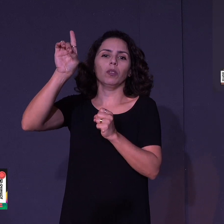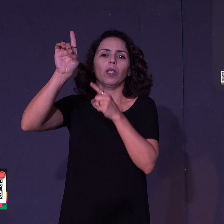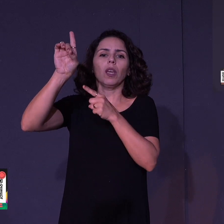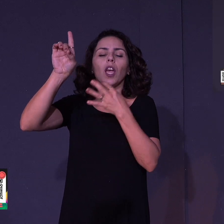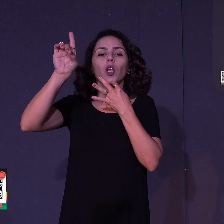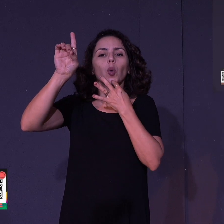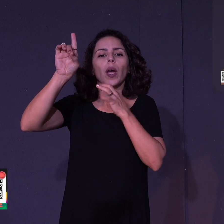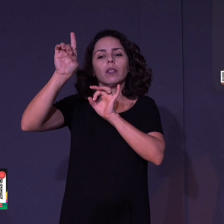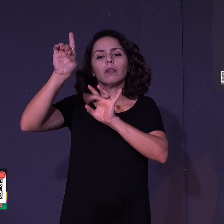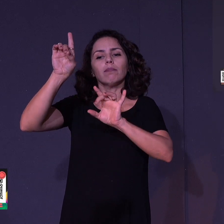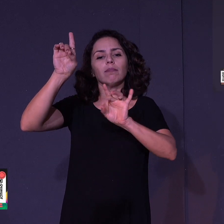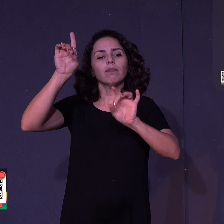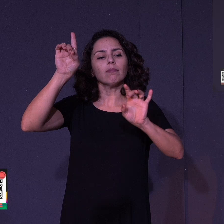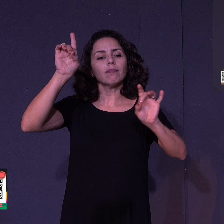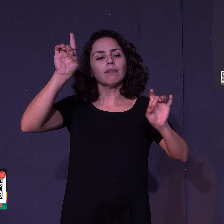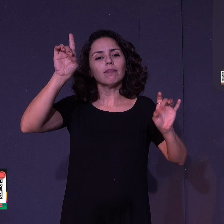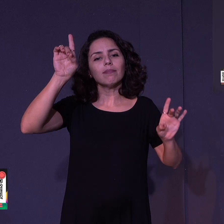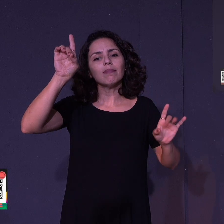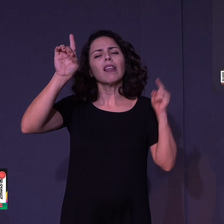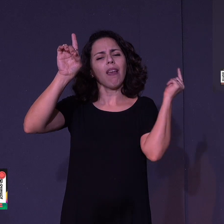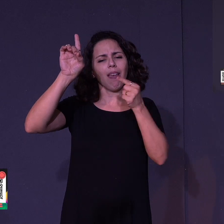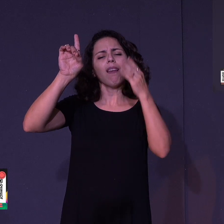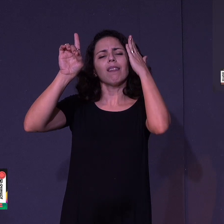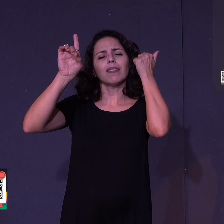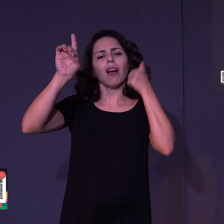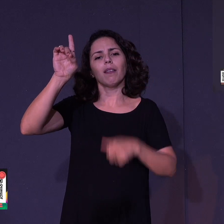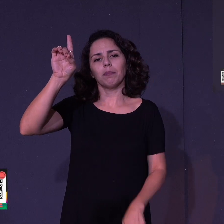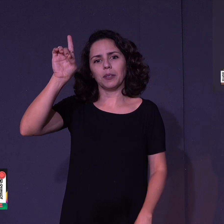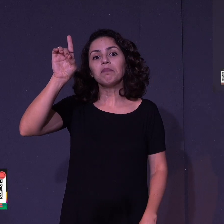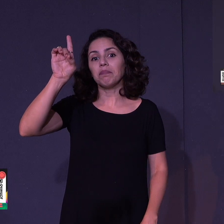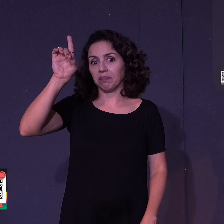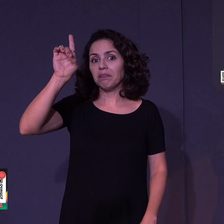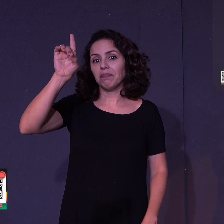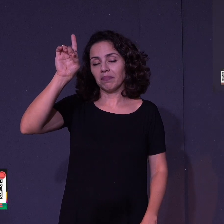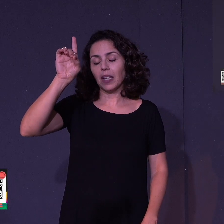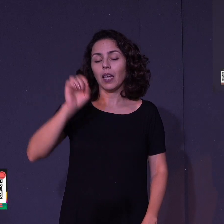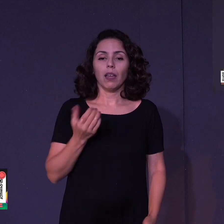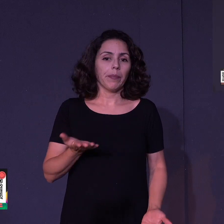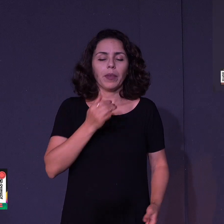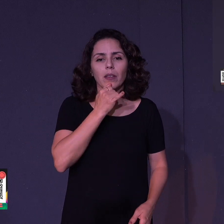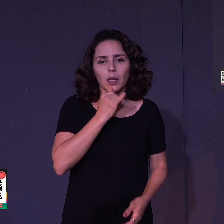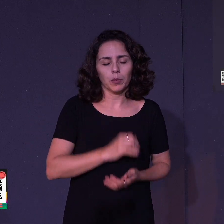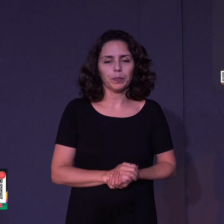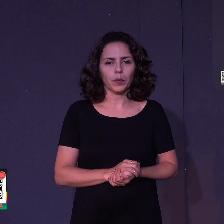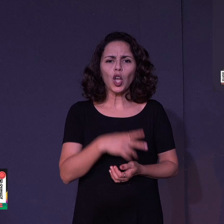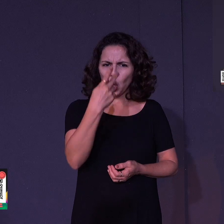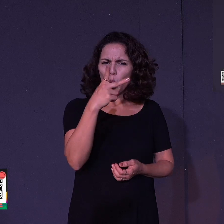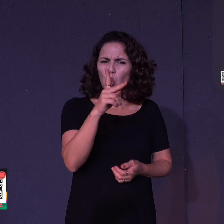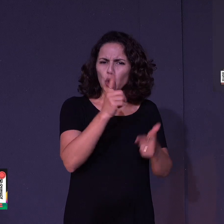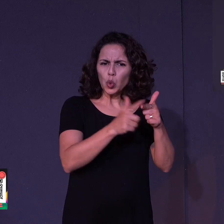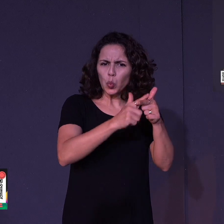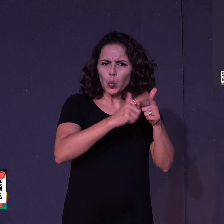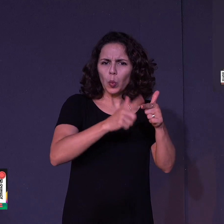conhece. Quem sabe a dificuldade que você passa não é tão grande quanto a minha, ou a dificuldade que eu passo não é tão grande quanto a sua, mas Deus